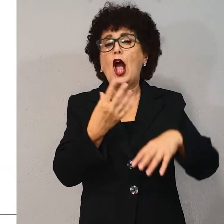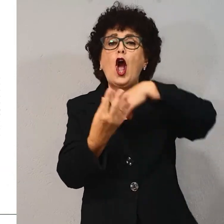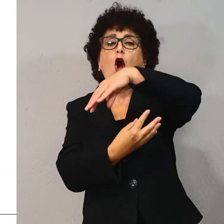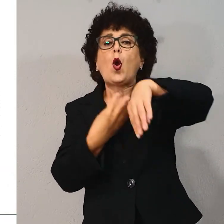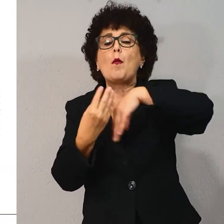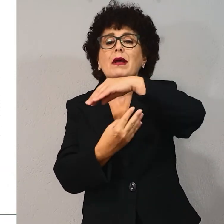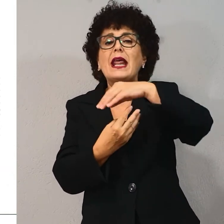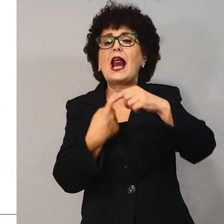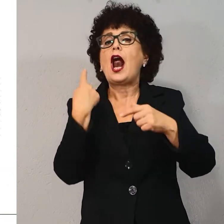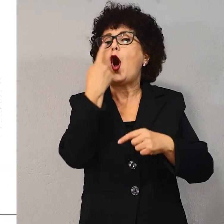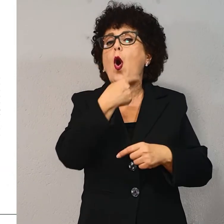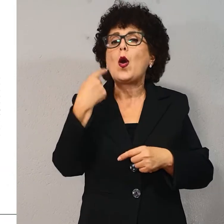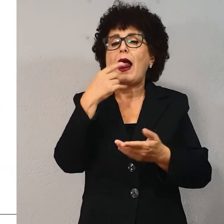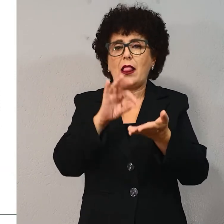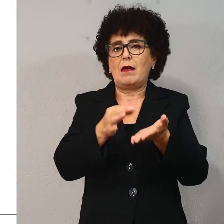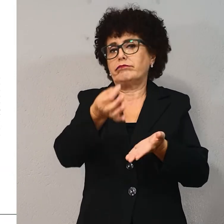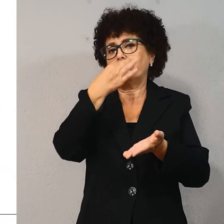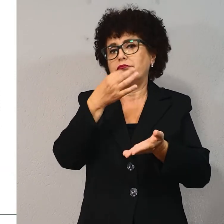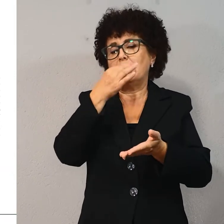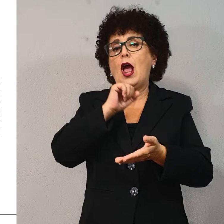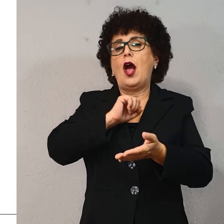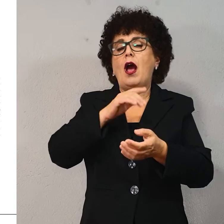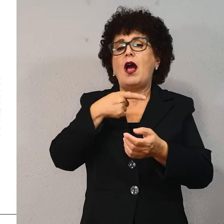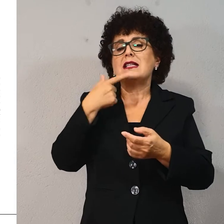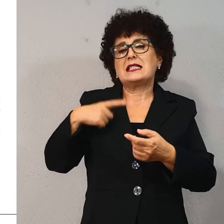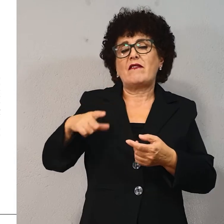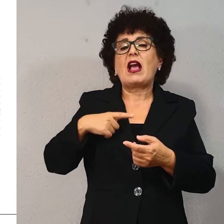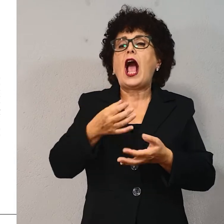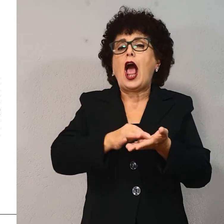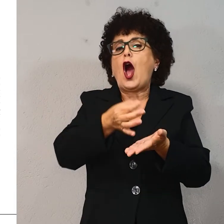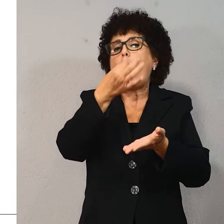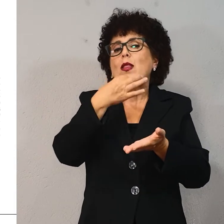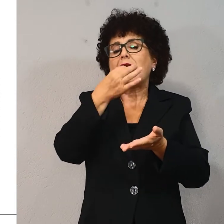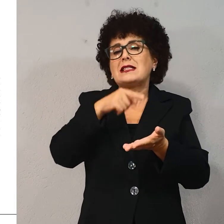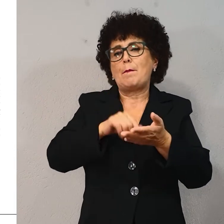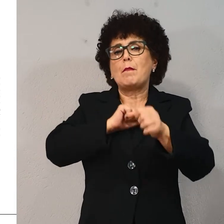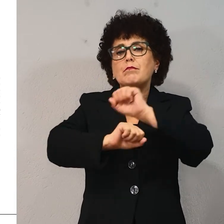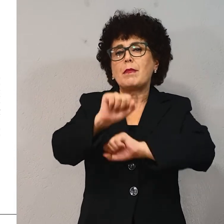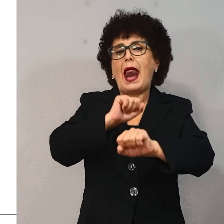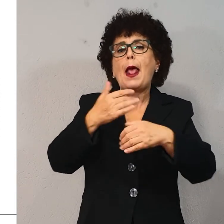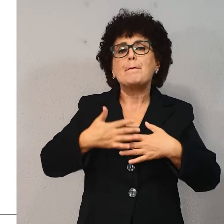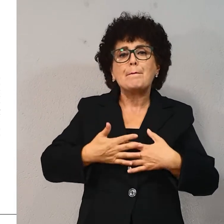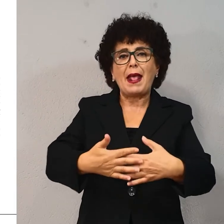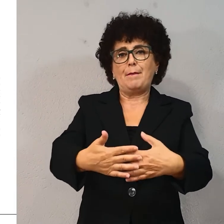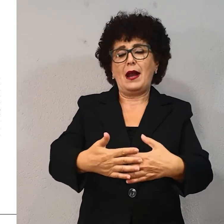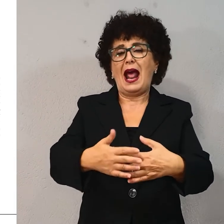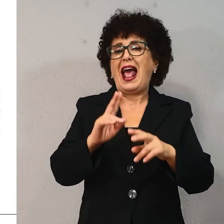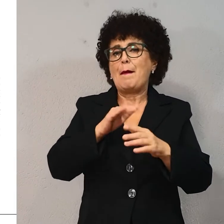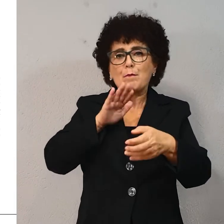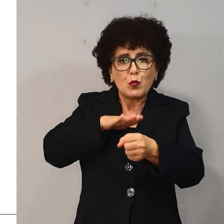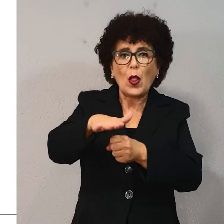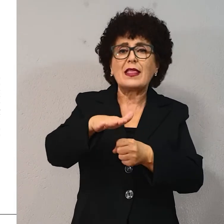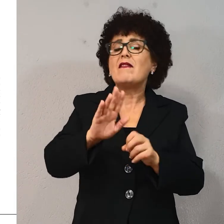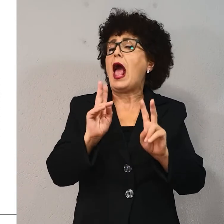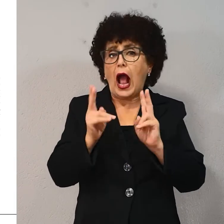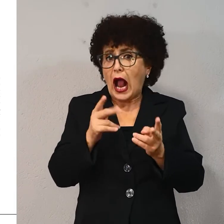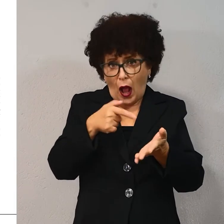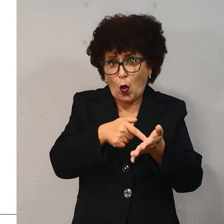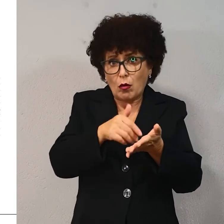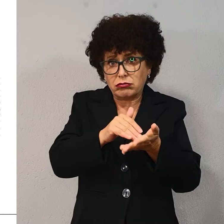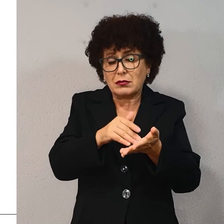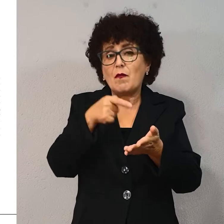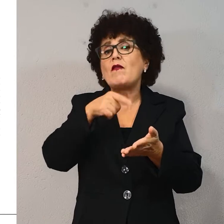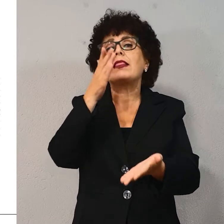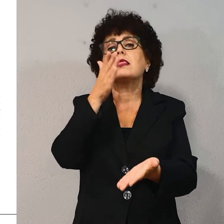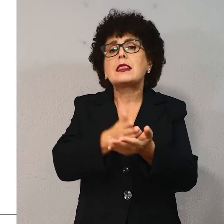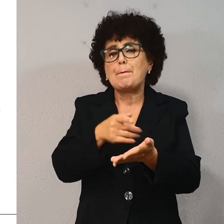Комбинирана орална контрацепција. Контрацептивни таблети. Како функционира?